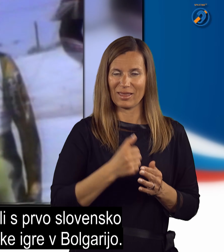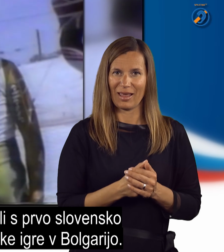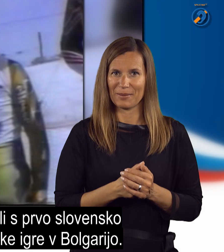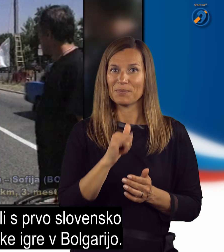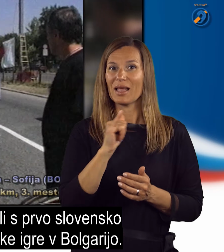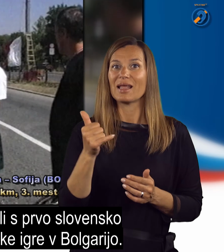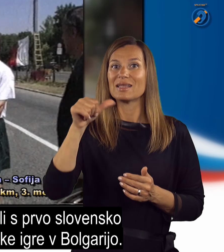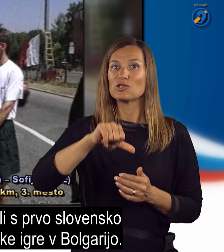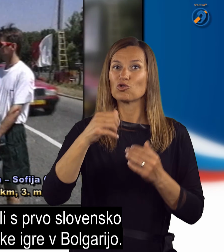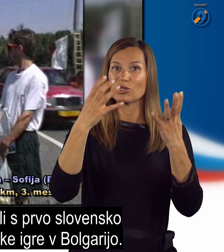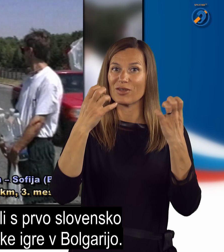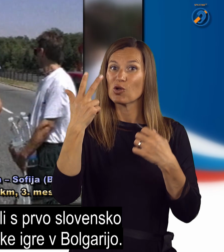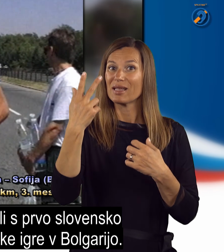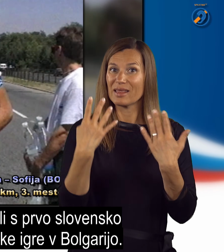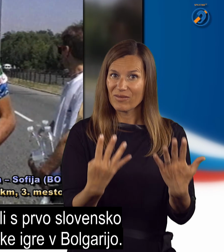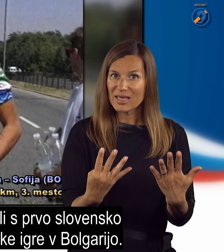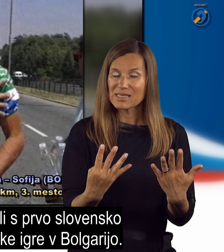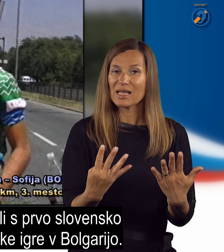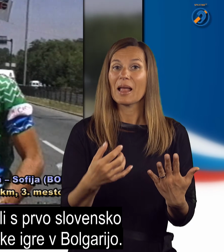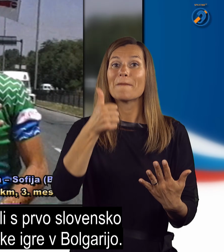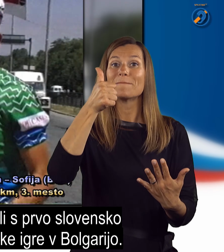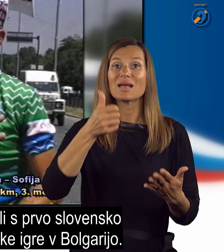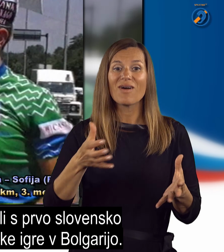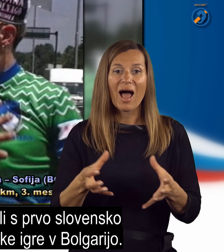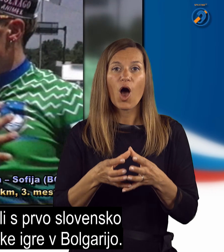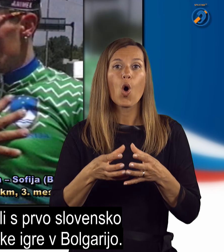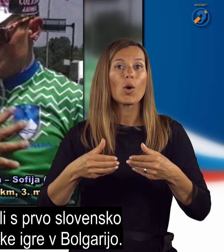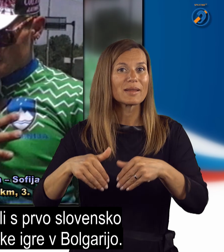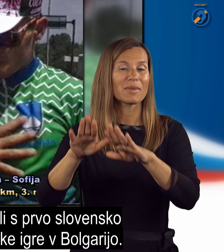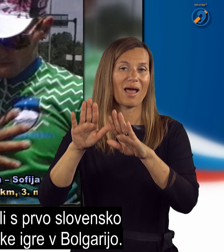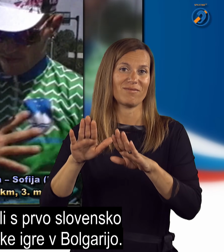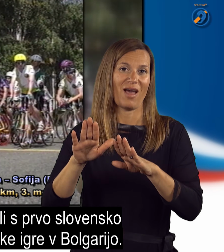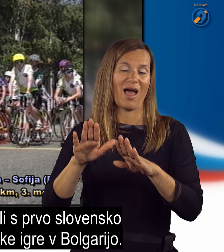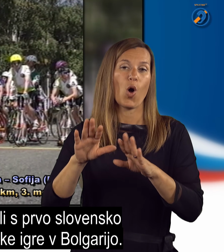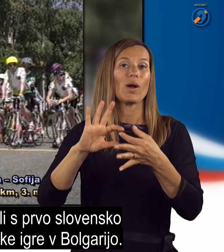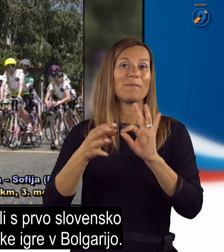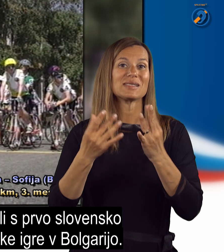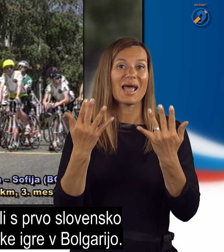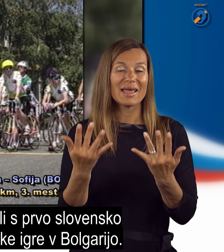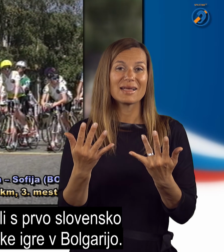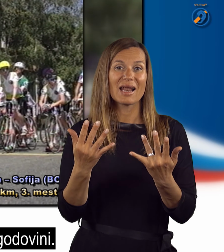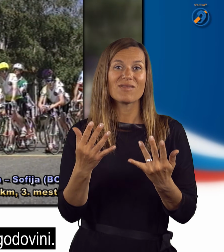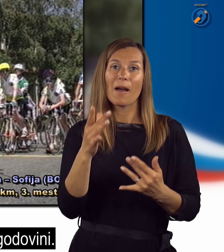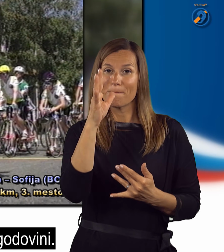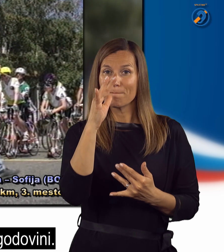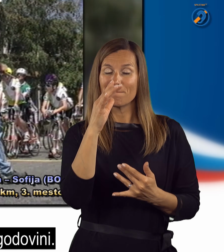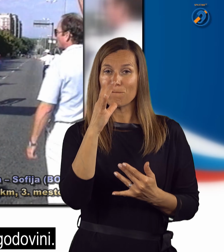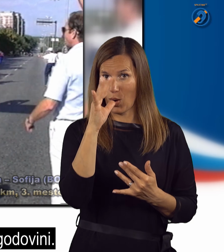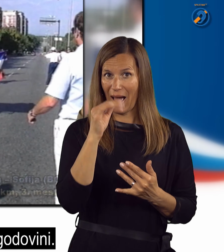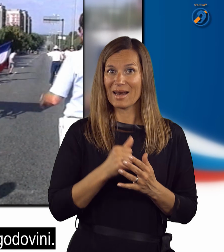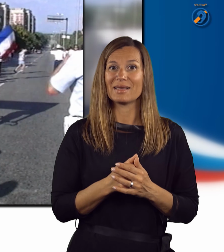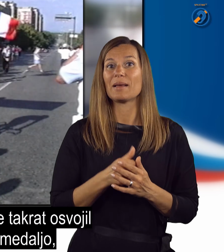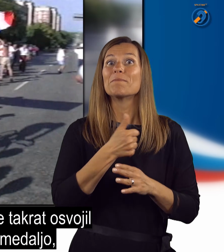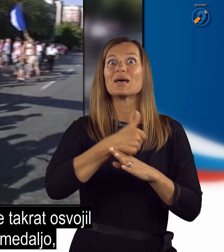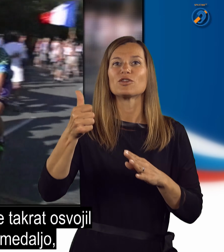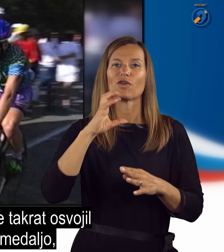93 smo odšli za prvo odpravo slovensko na olimpijske igre v Bolgariji, prvič v zgodovini.